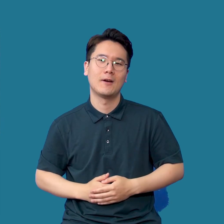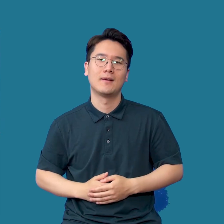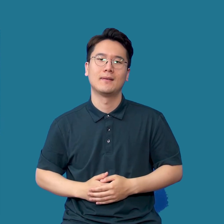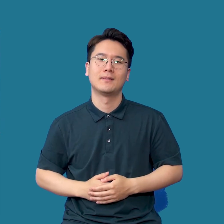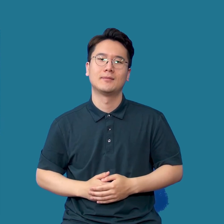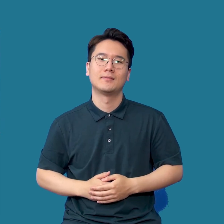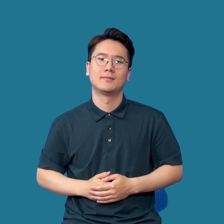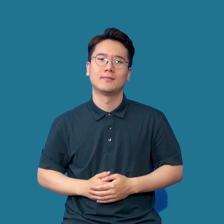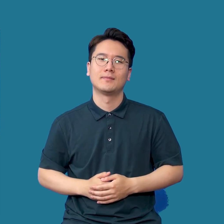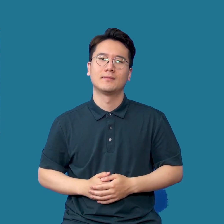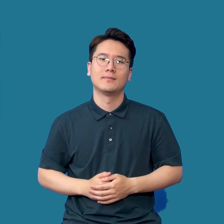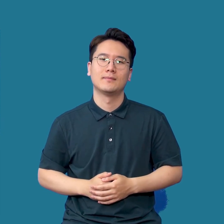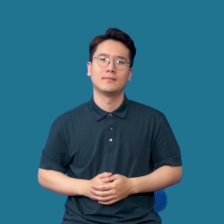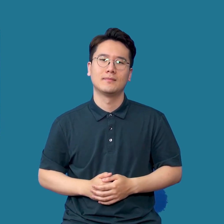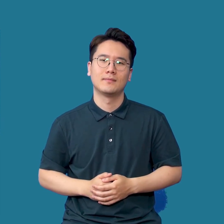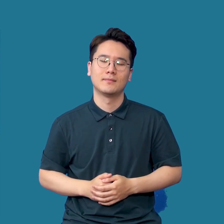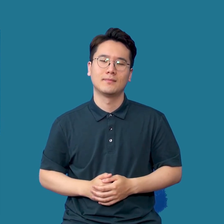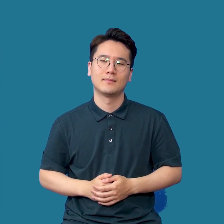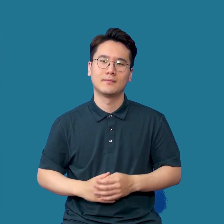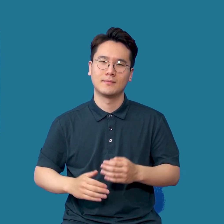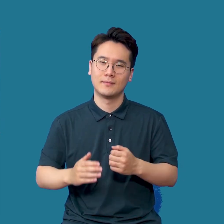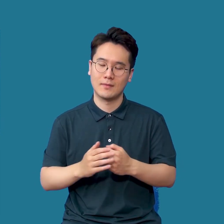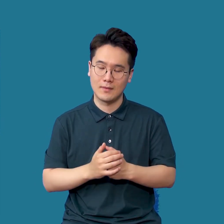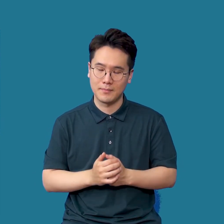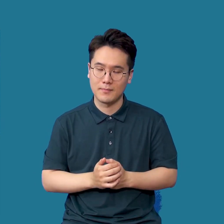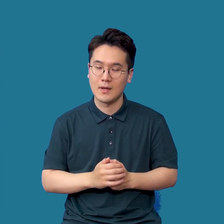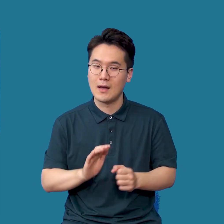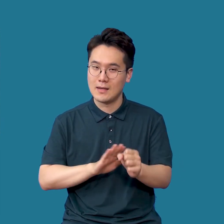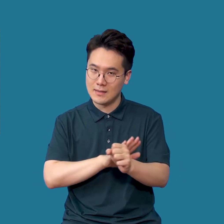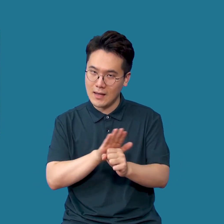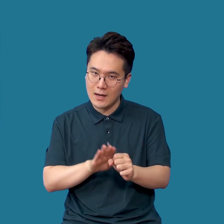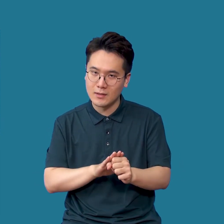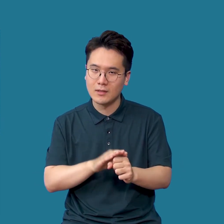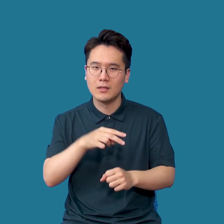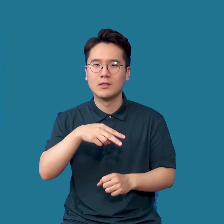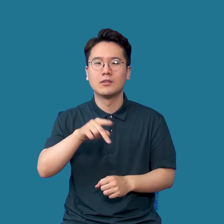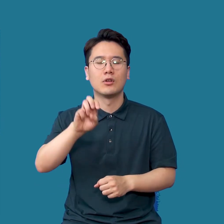그래서 사랑하는 우리 서문교 성도 여러분,